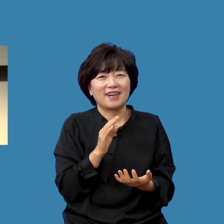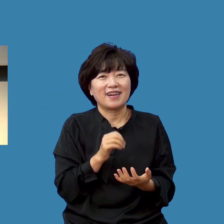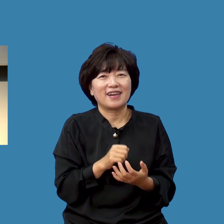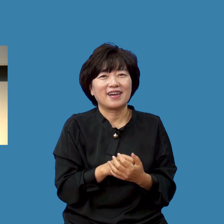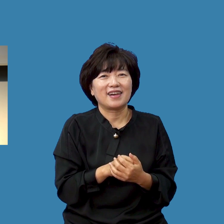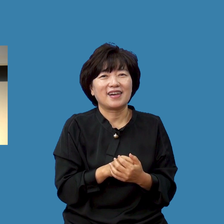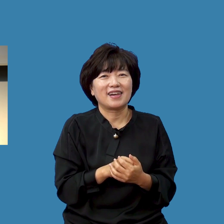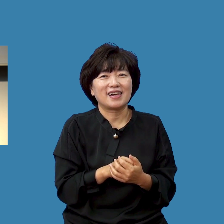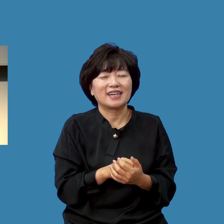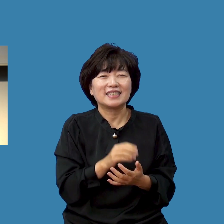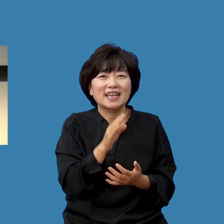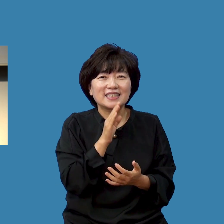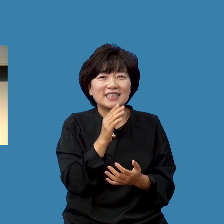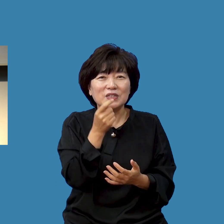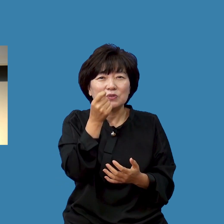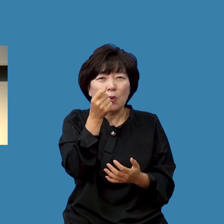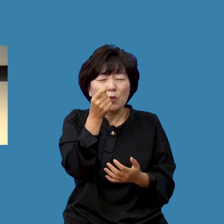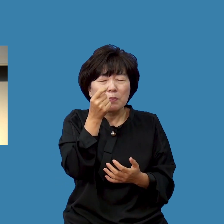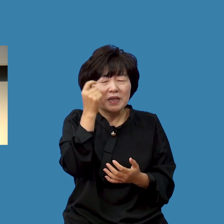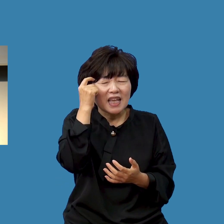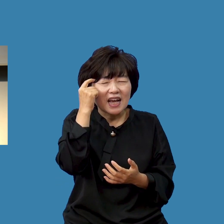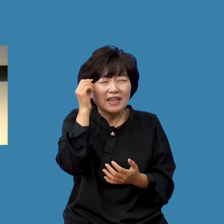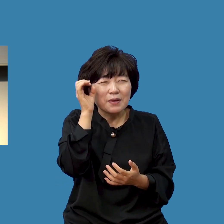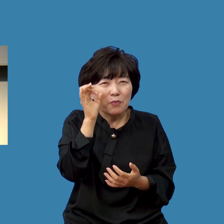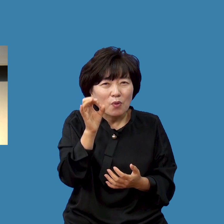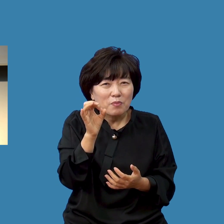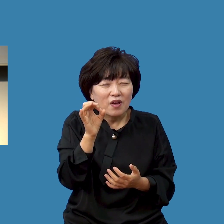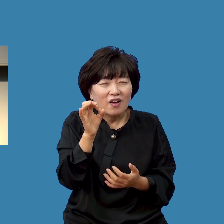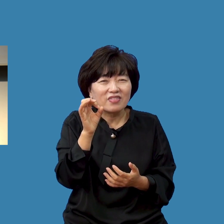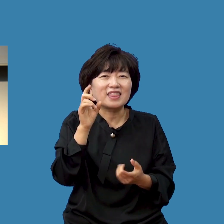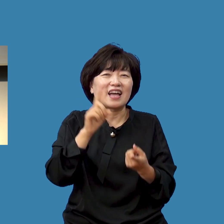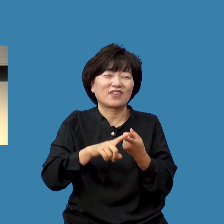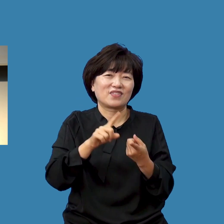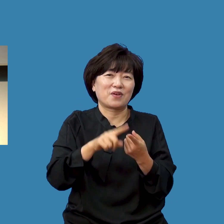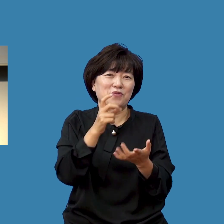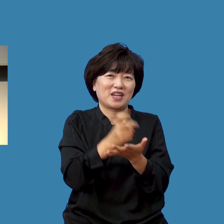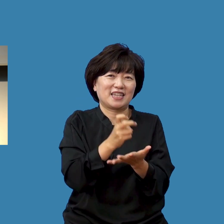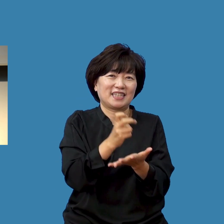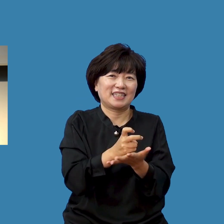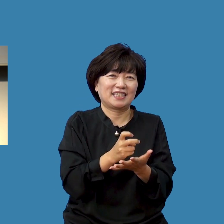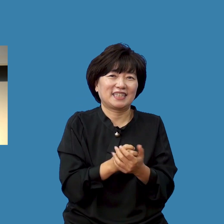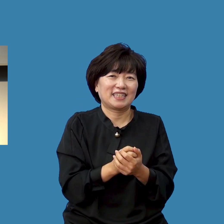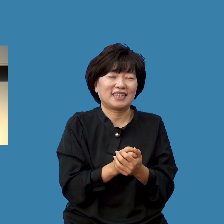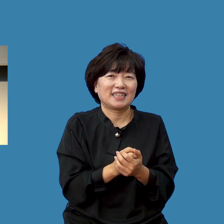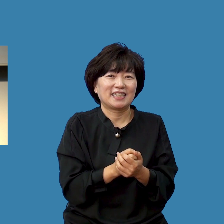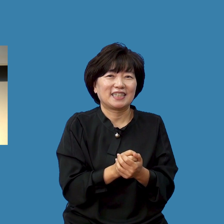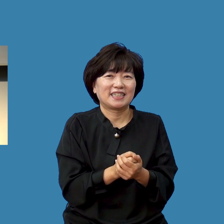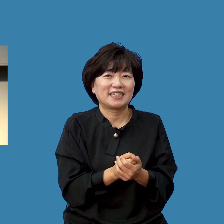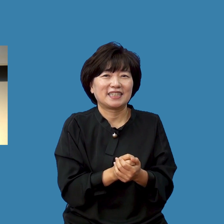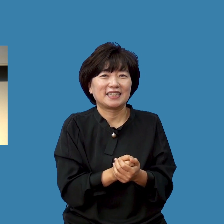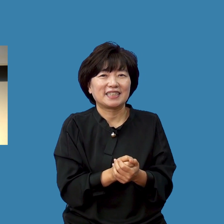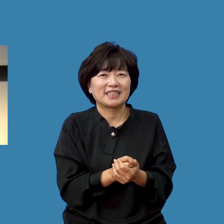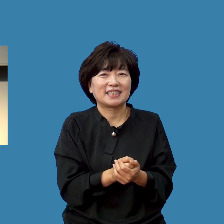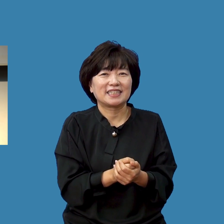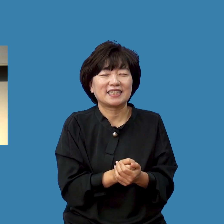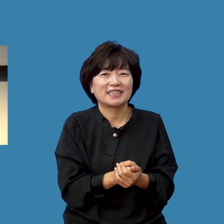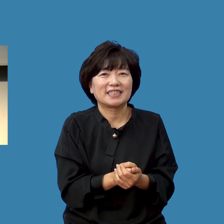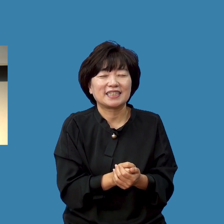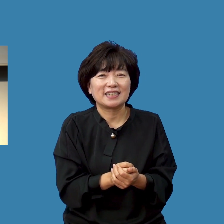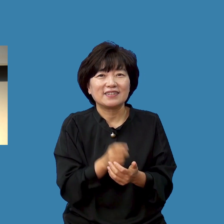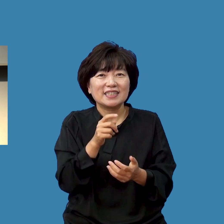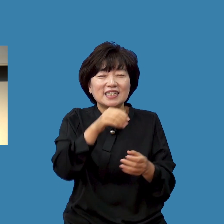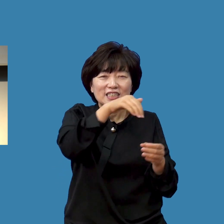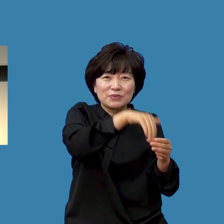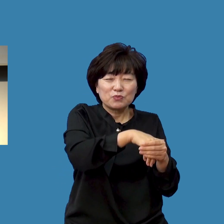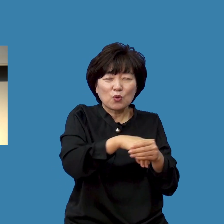그런 게 어딨어? 뭐 이렇게 생각할 수도 있는데 사실은 조금만 곰곰이 생각해 보면요 당연한 원리예요. 조금만